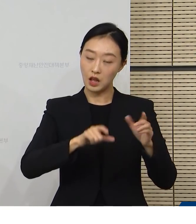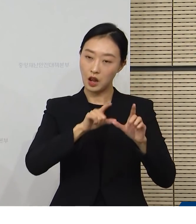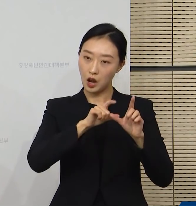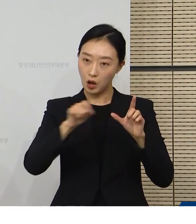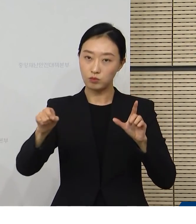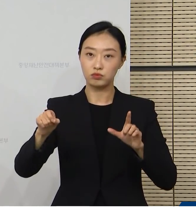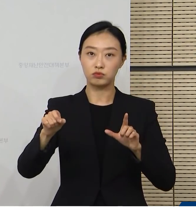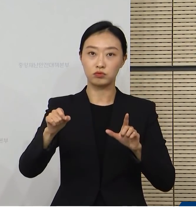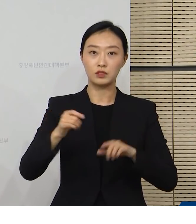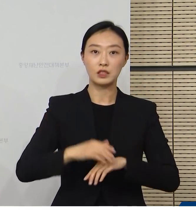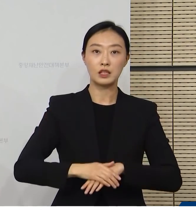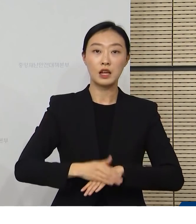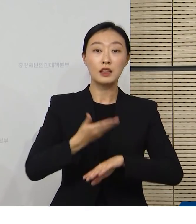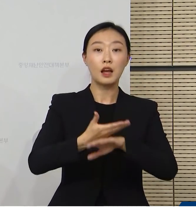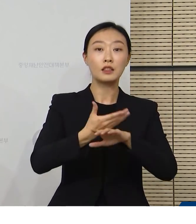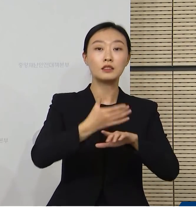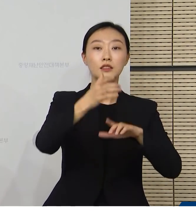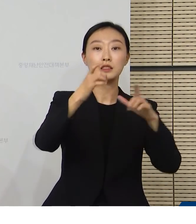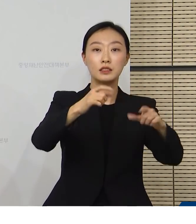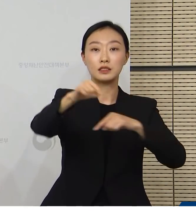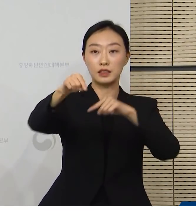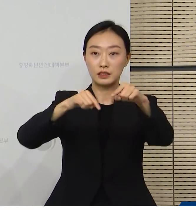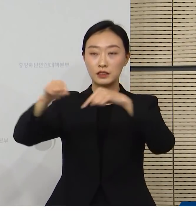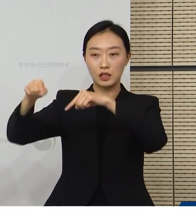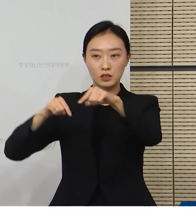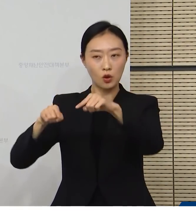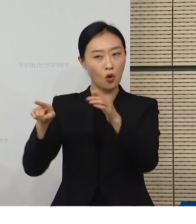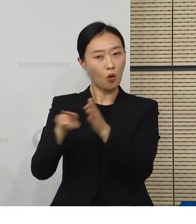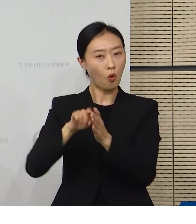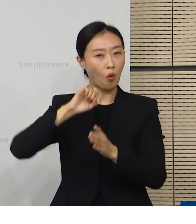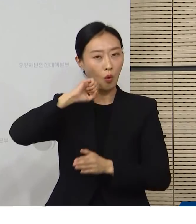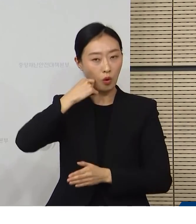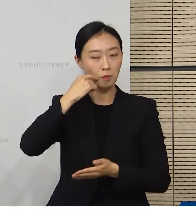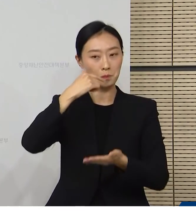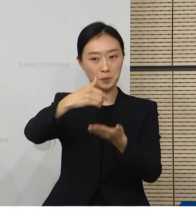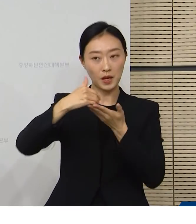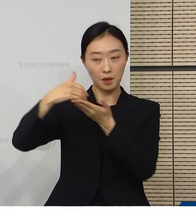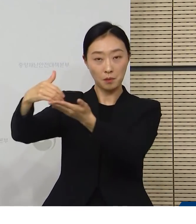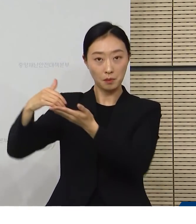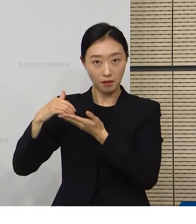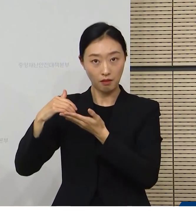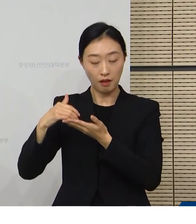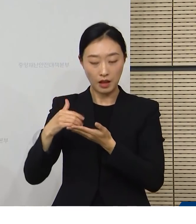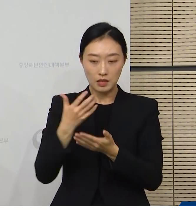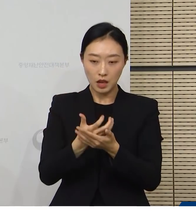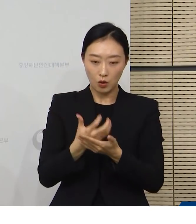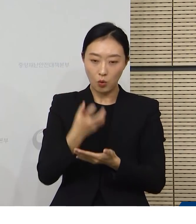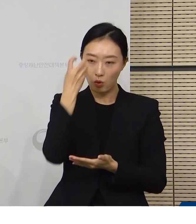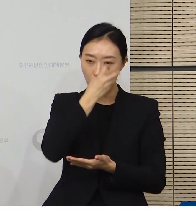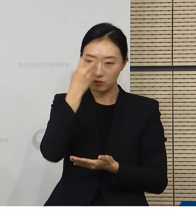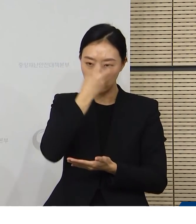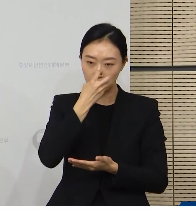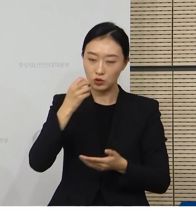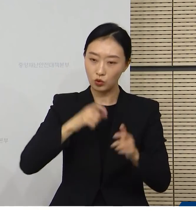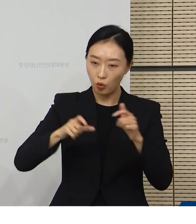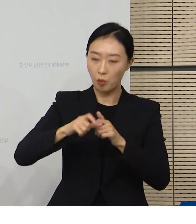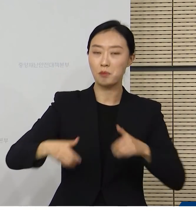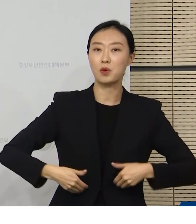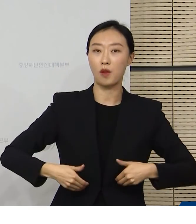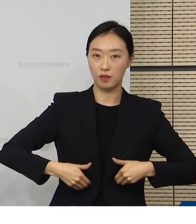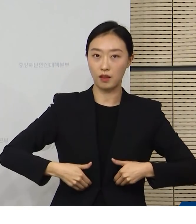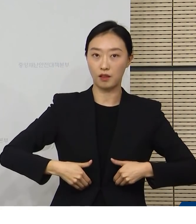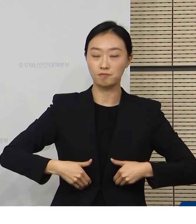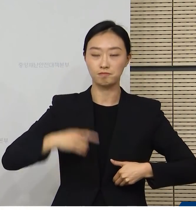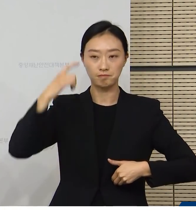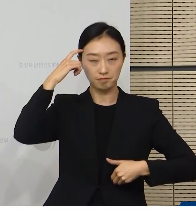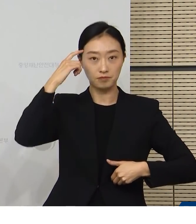지자체 등에서 신뢰성의 문제를 제기하고 있는 상황으로 자료 검증의 필요성이 있다고 판단하고 있습니다. 이에